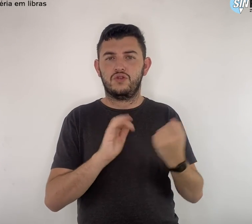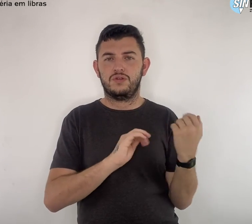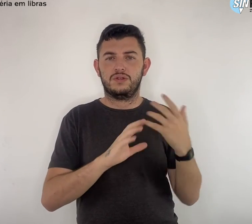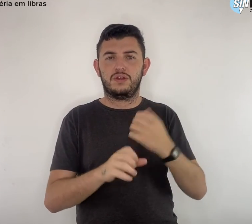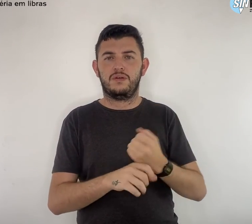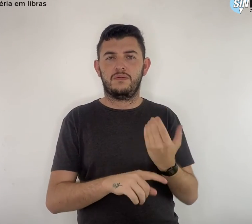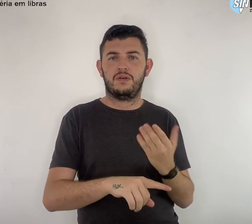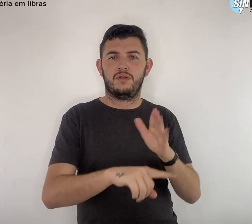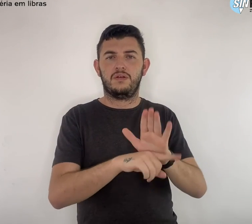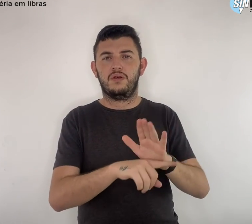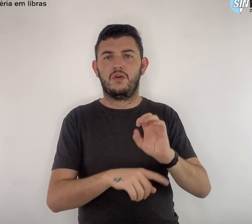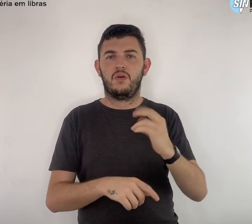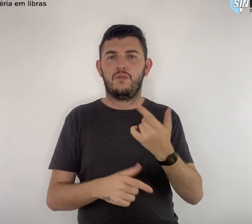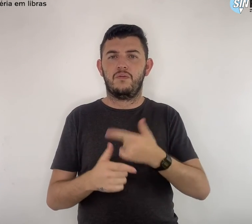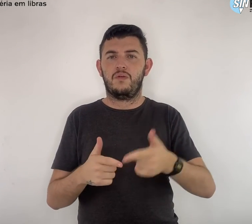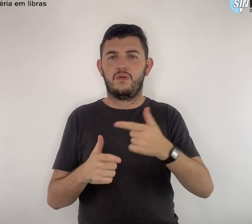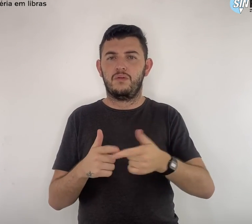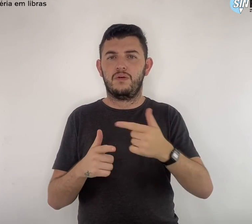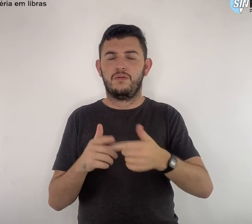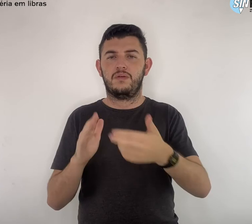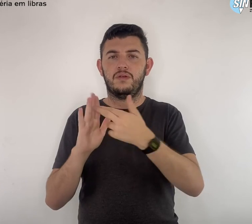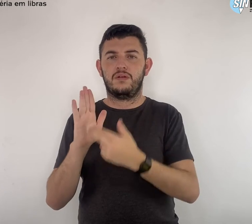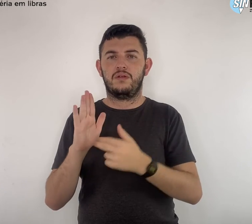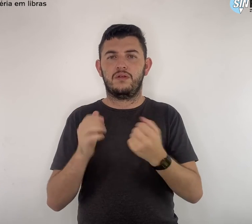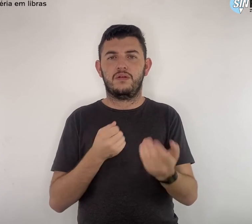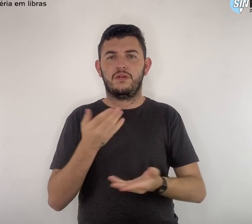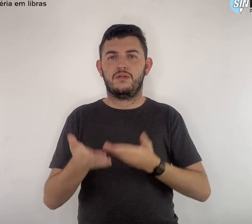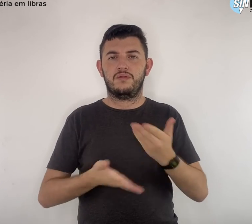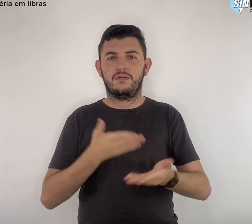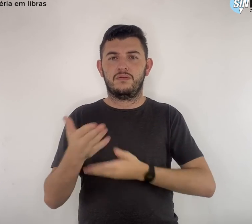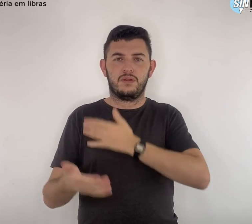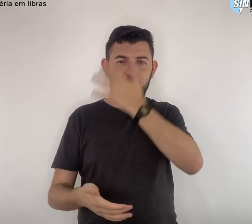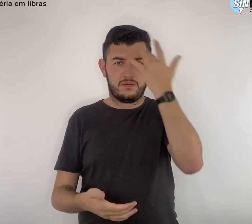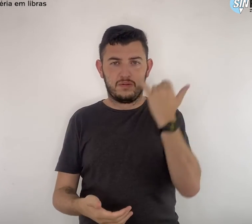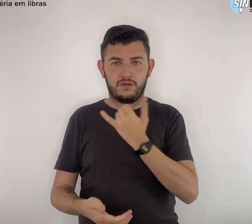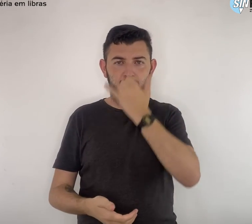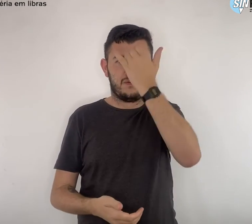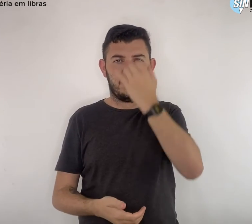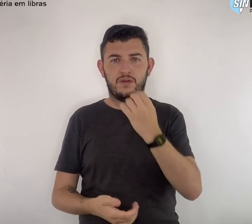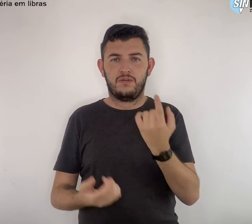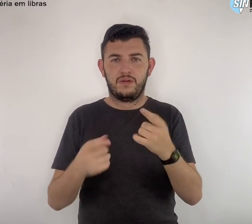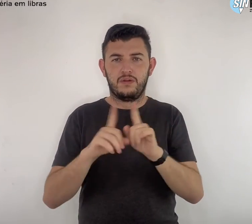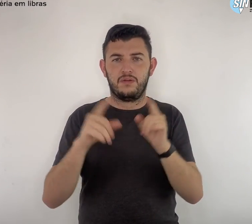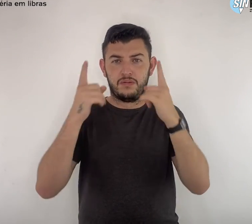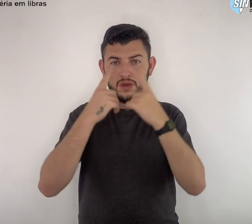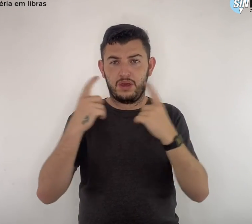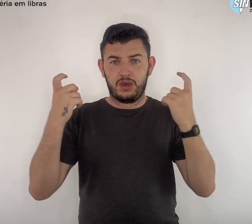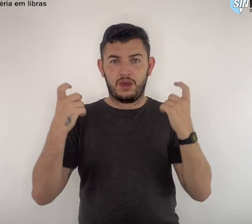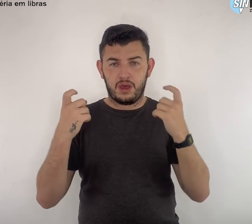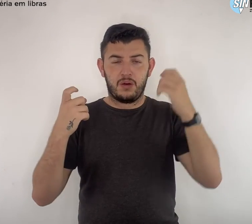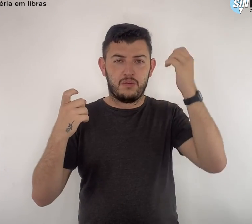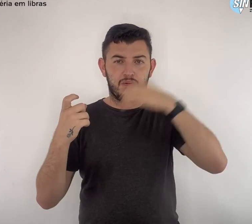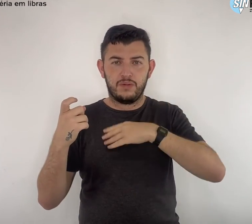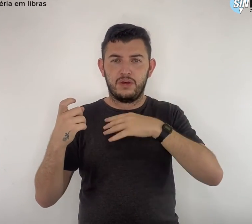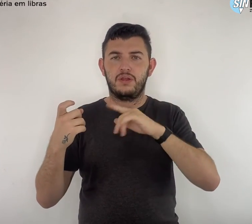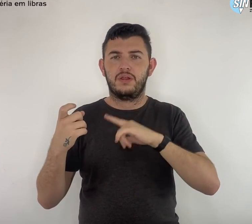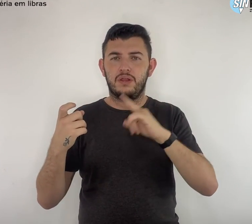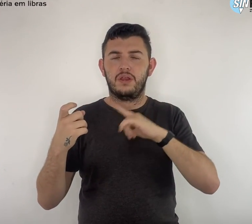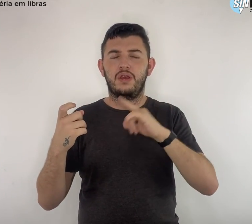de orçamento, de problemas diversos no protocolo de atendimento das vítimas e agressores,